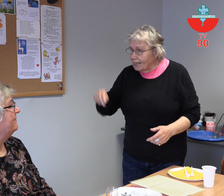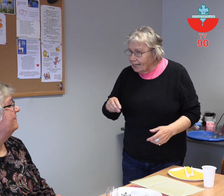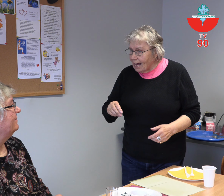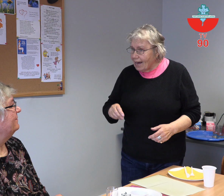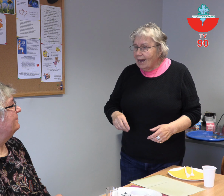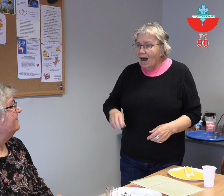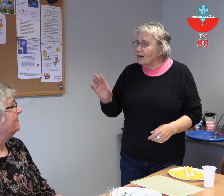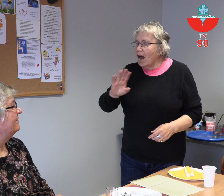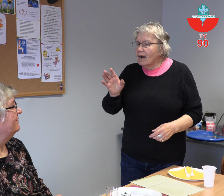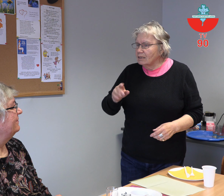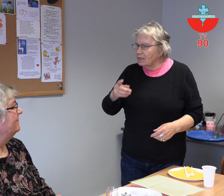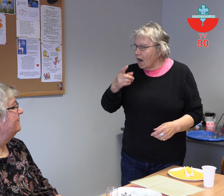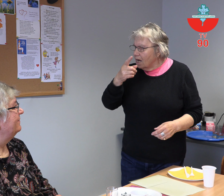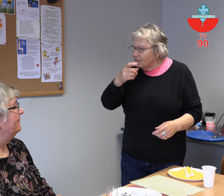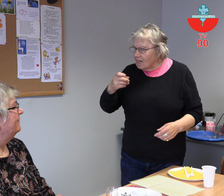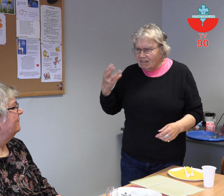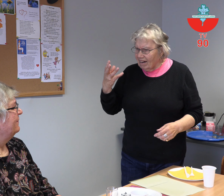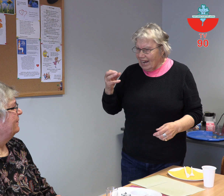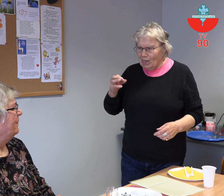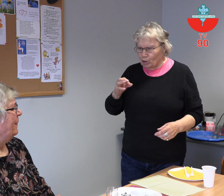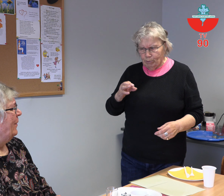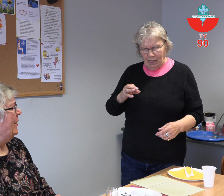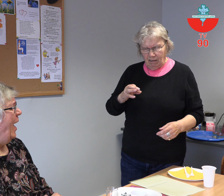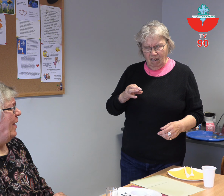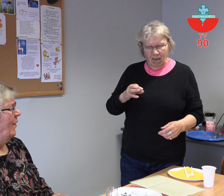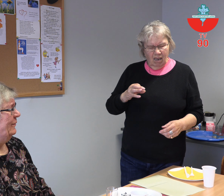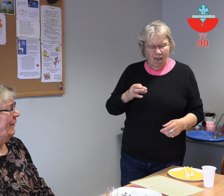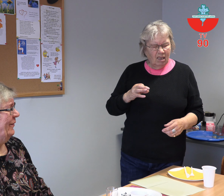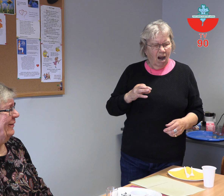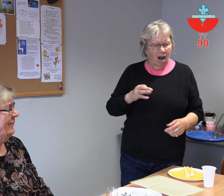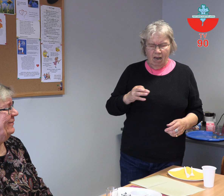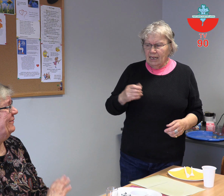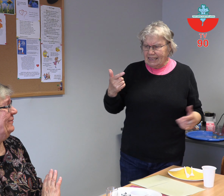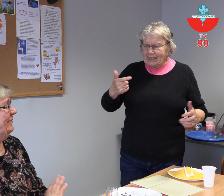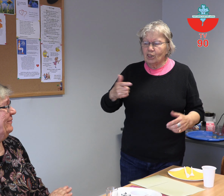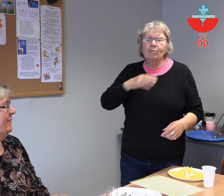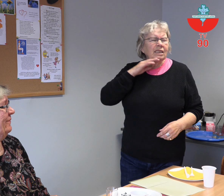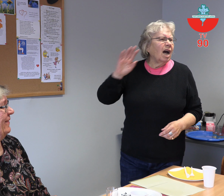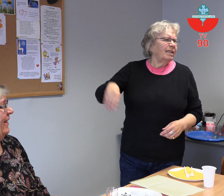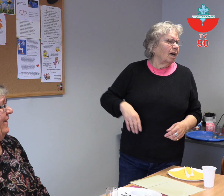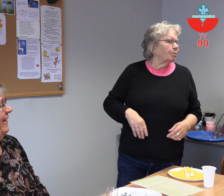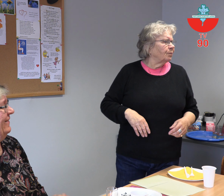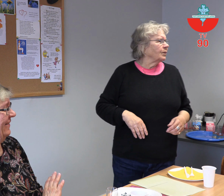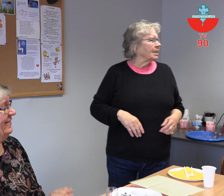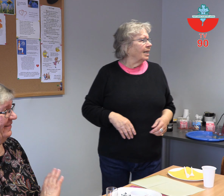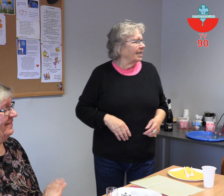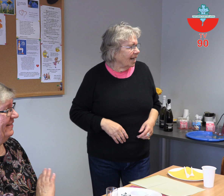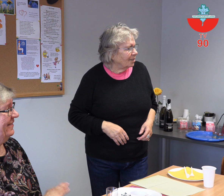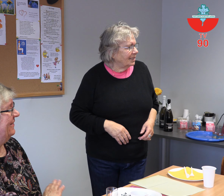õnne, aga ära saa 140. No ei ole suur. 70 aitab.